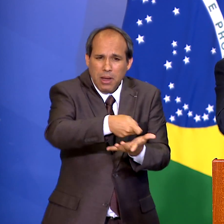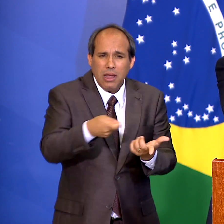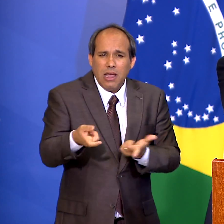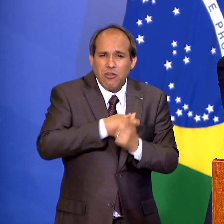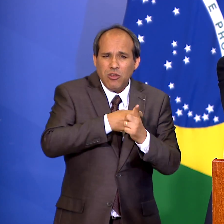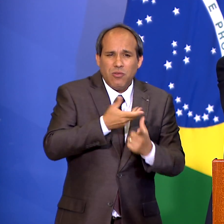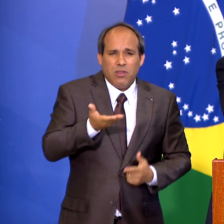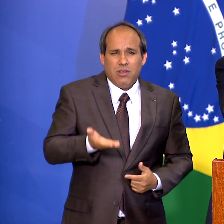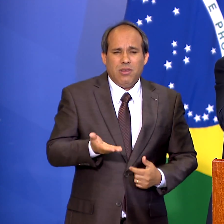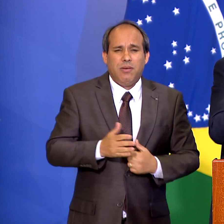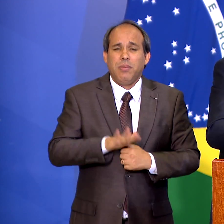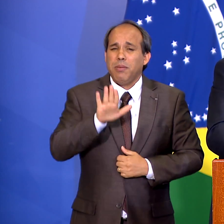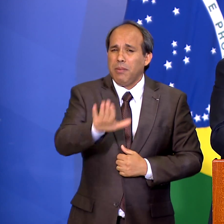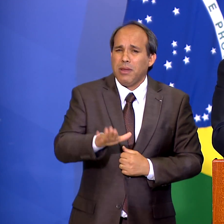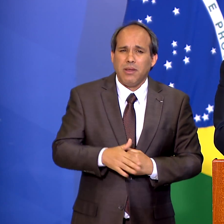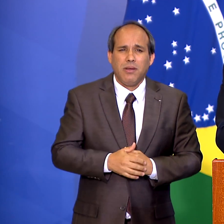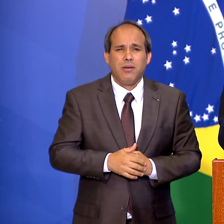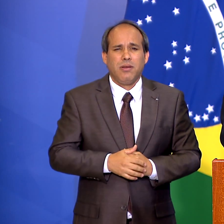Mas